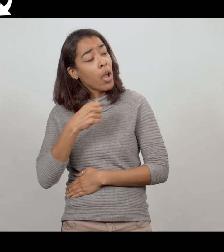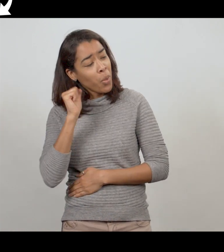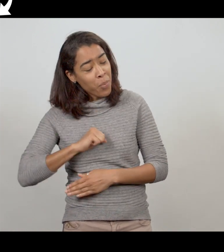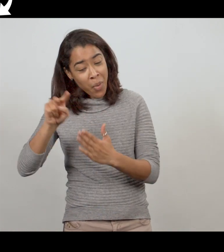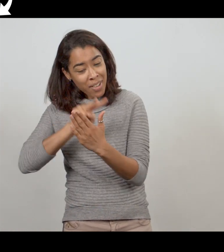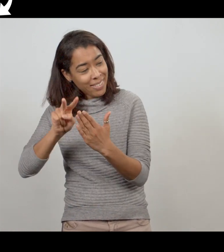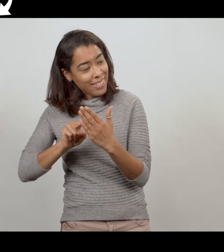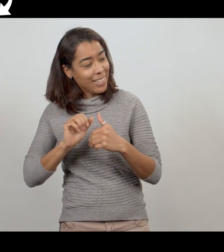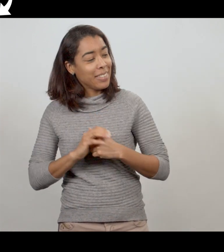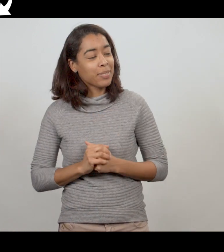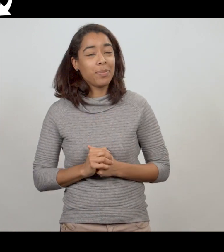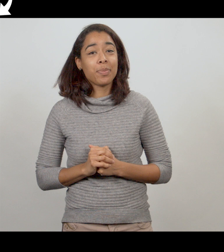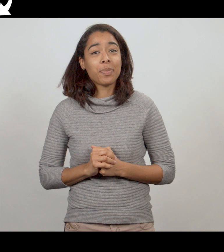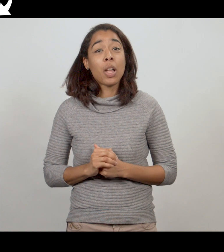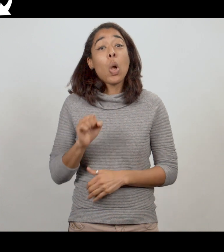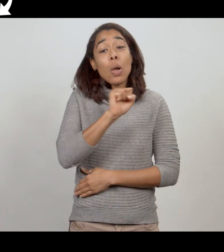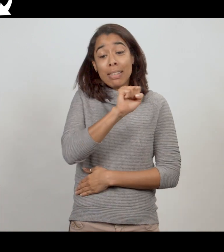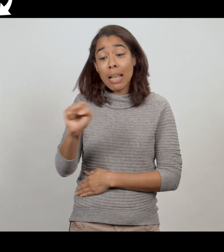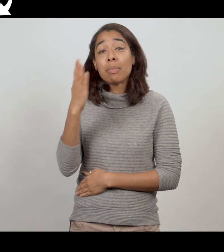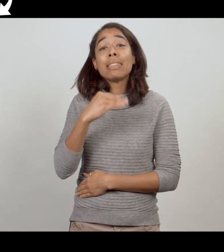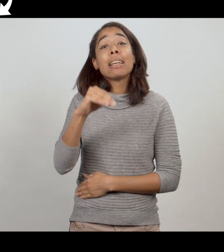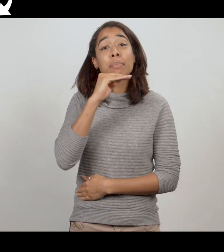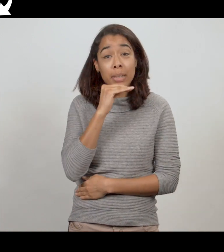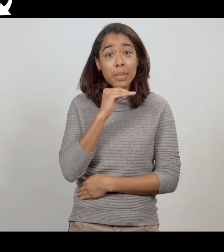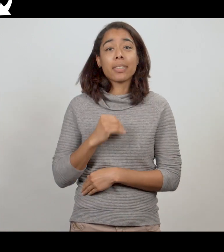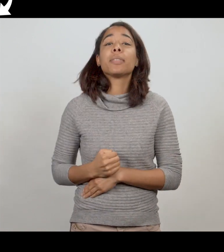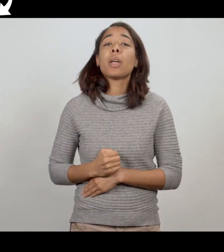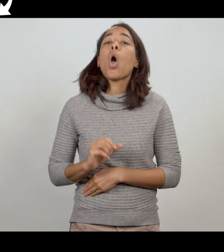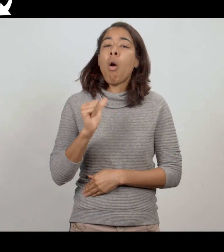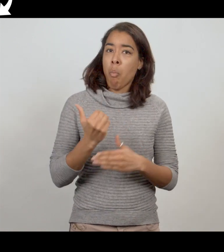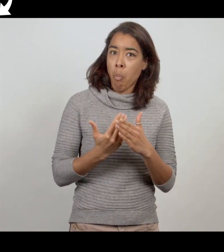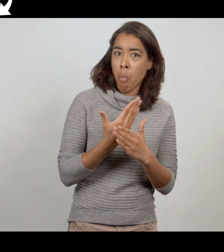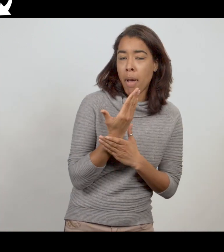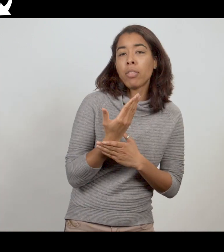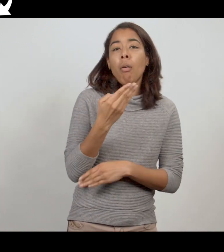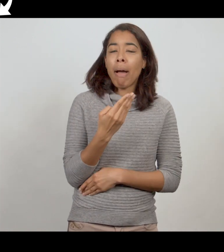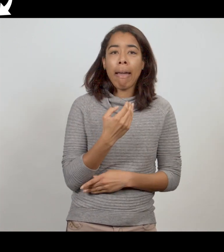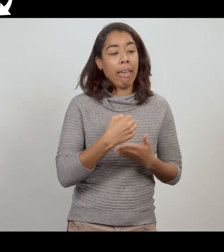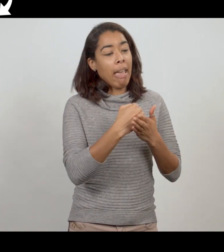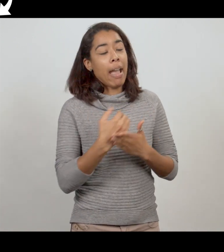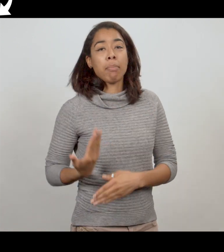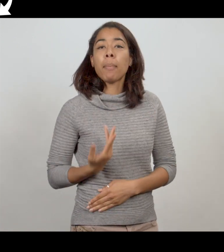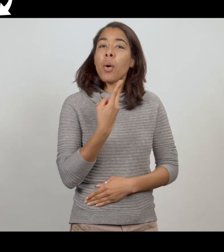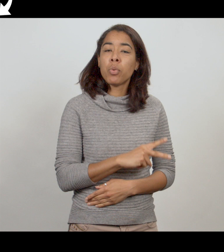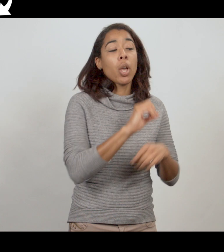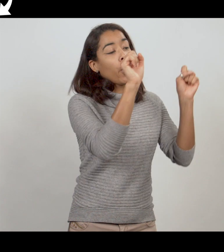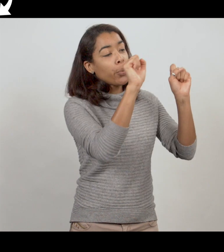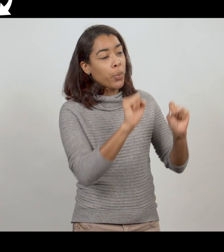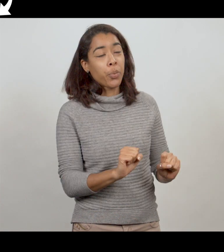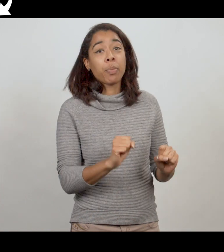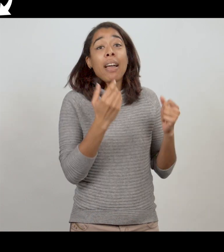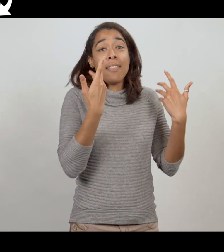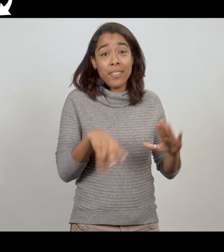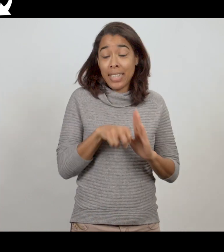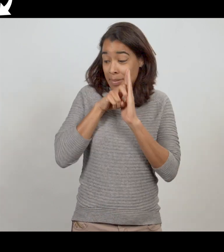sa ferme. Ainsi, chaque samedi après-midi, après avoir aidé sa mère aux travaux